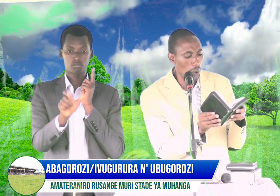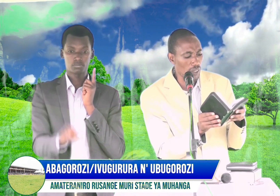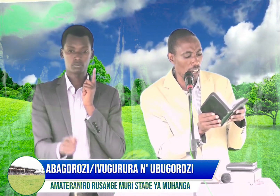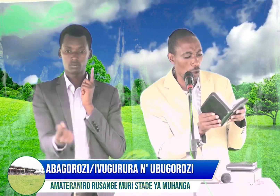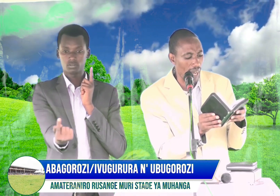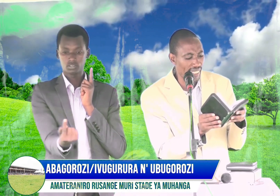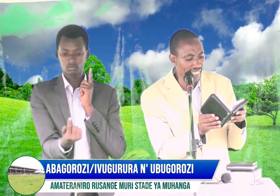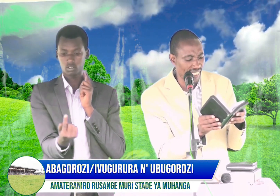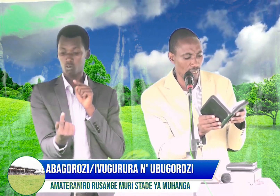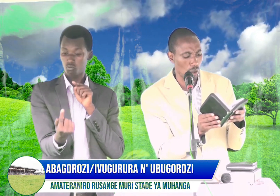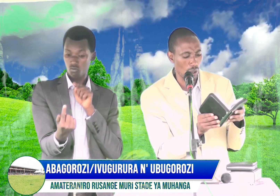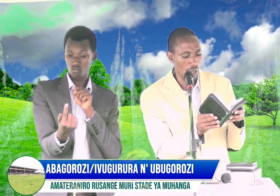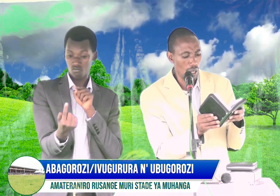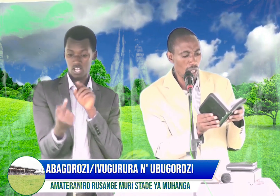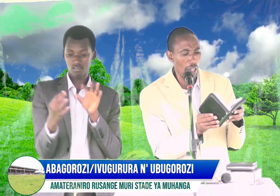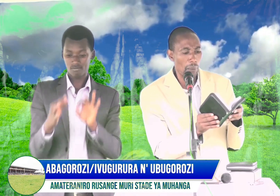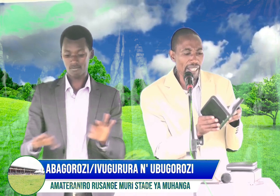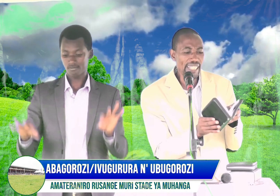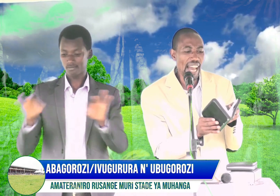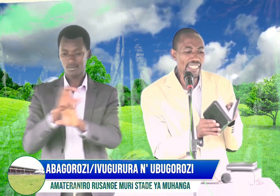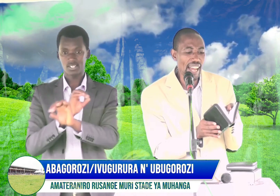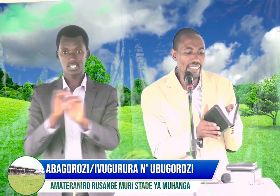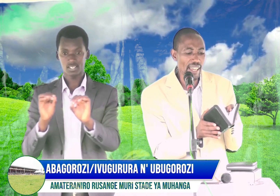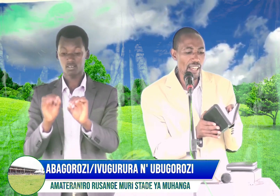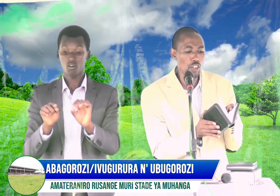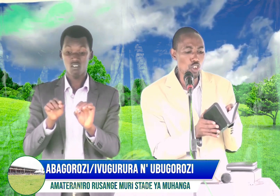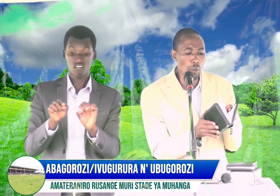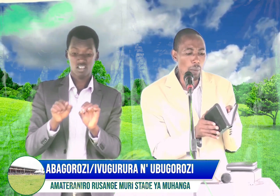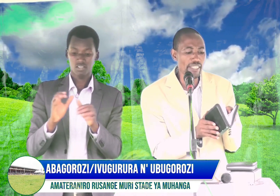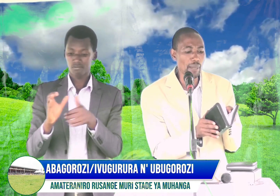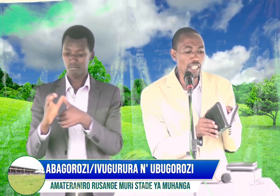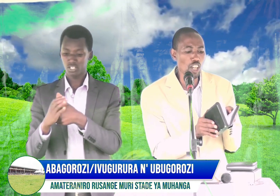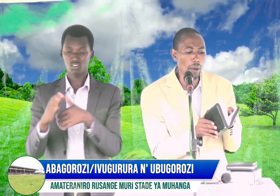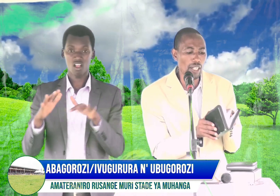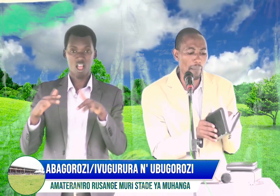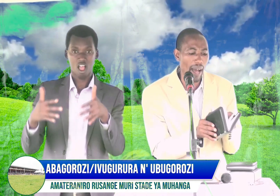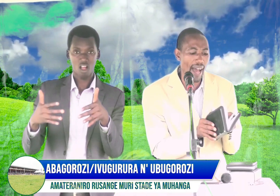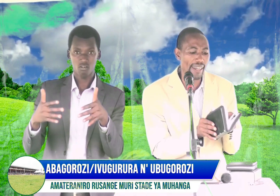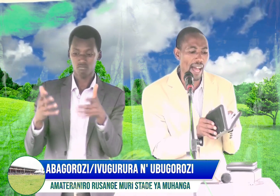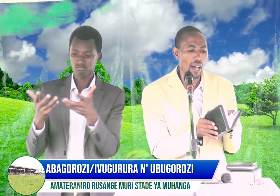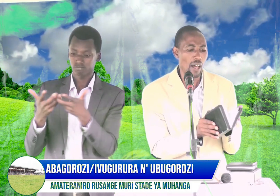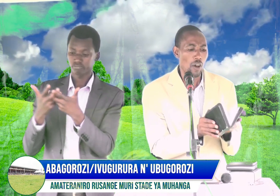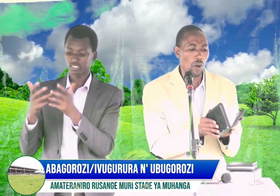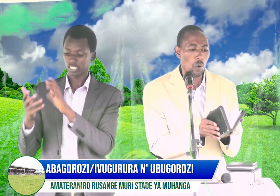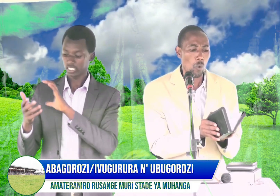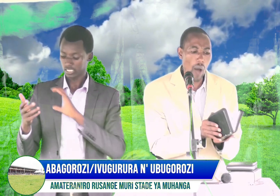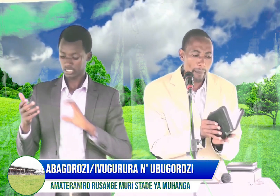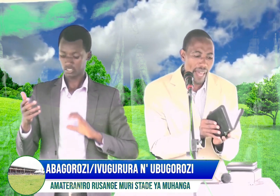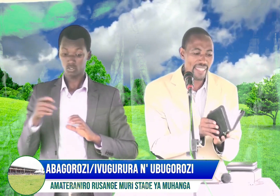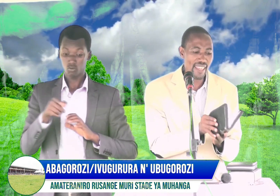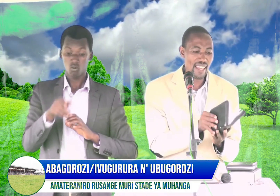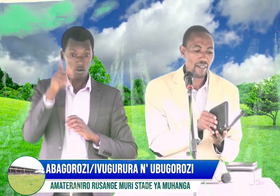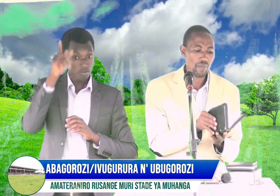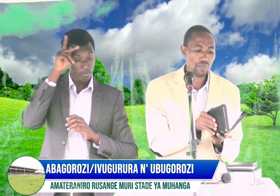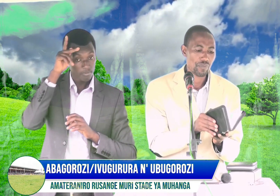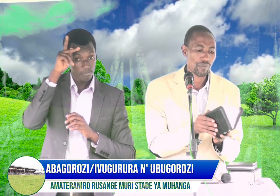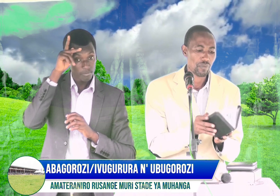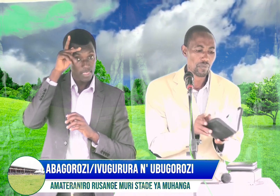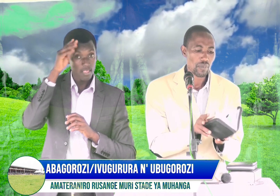igihagararo cyo ku rugero rwa Kristo bijyaniranye n'ubumenyi bw'iyobokamana